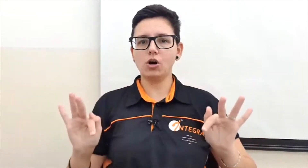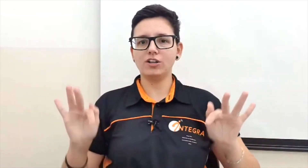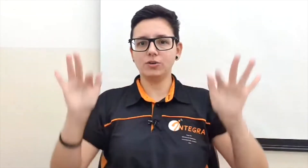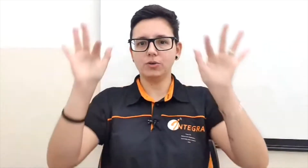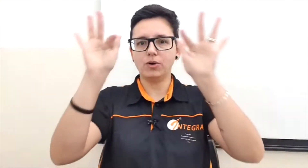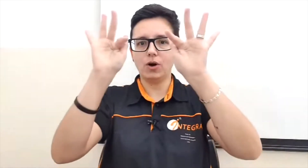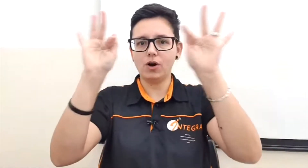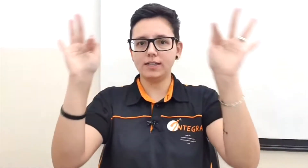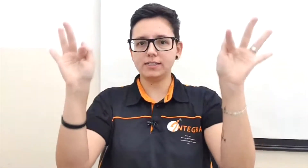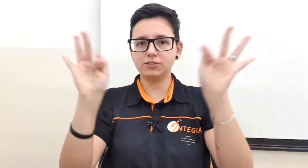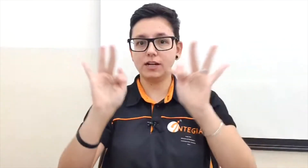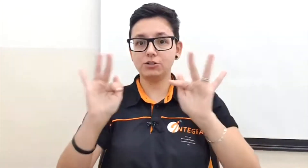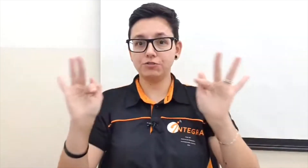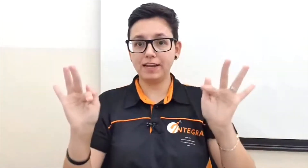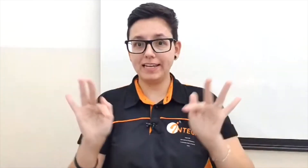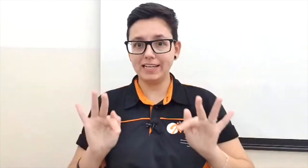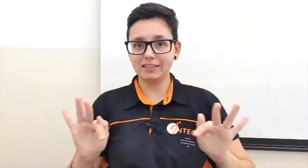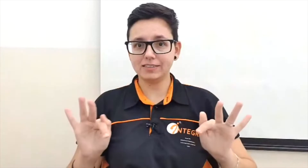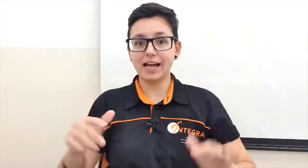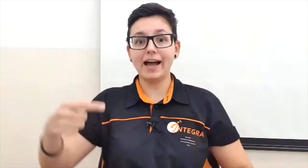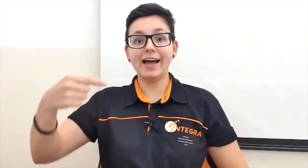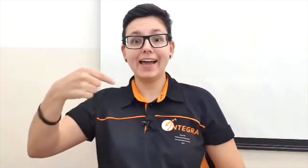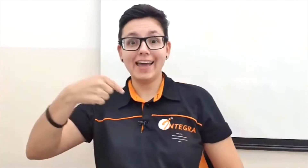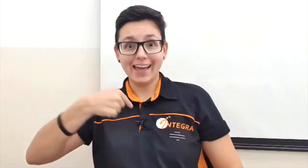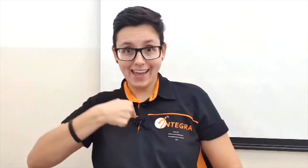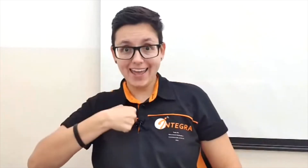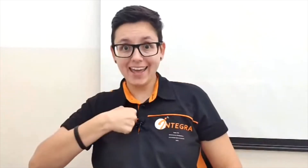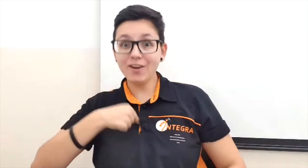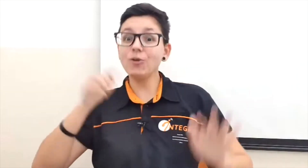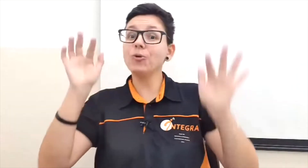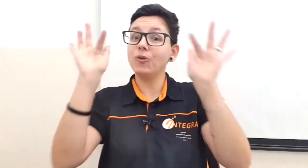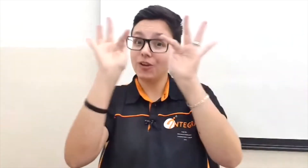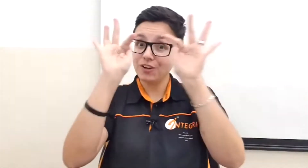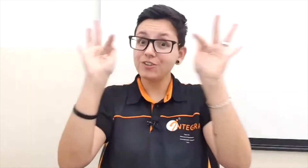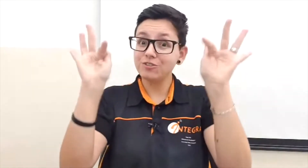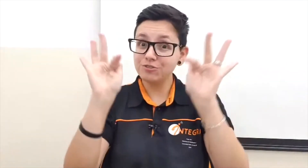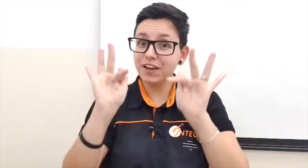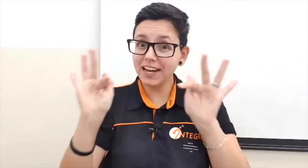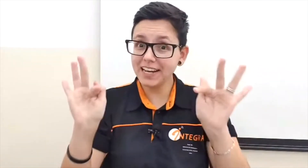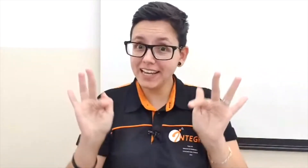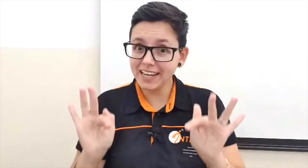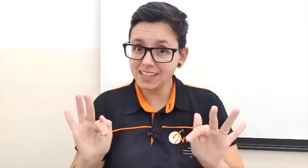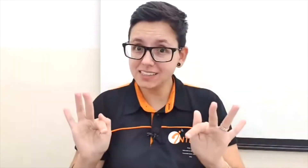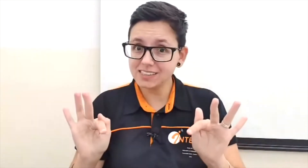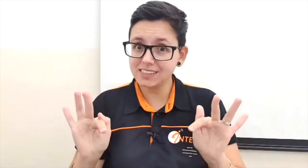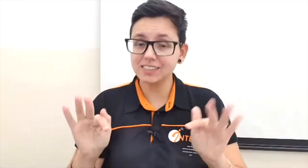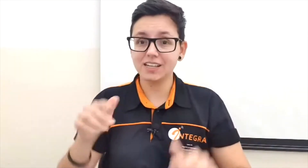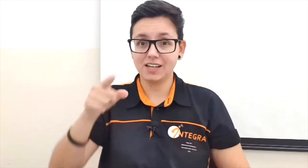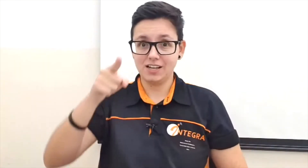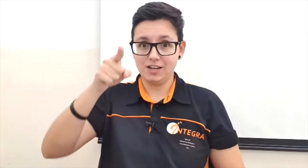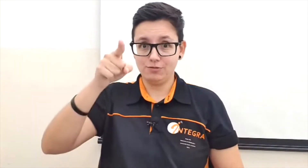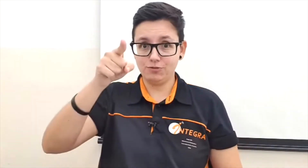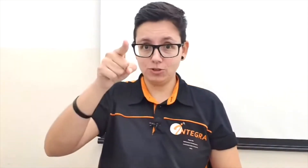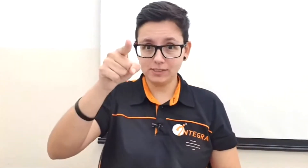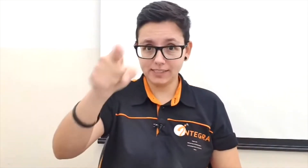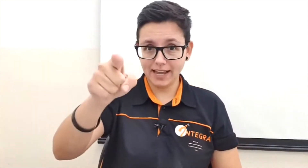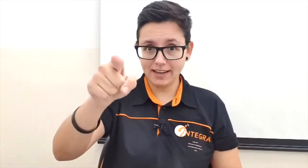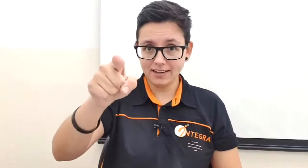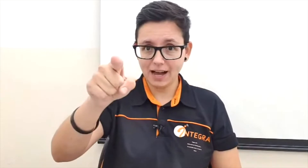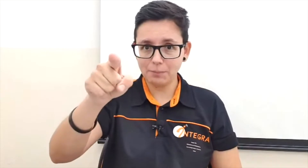ondulatório, ó, esse é o sinal de feliz, tá? Eu, feliz, você, aponta